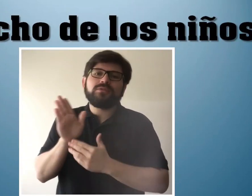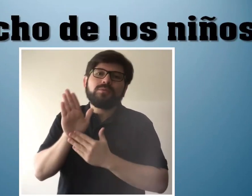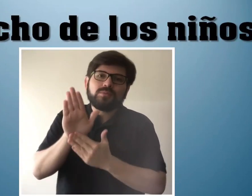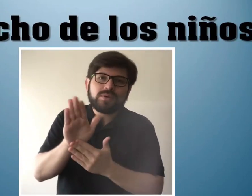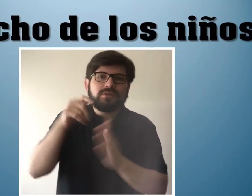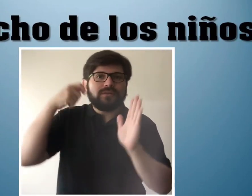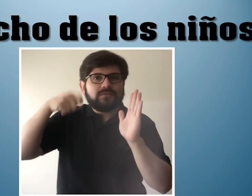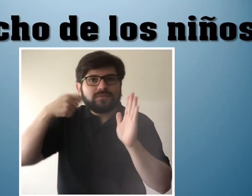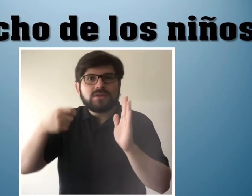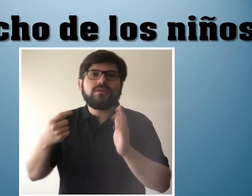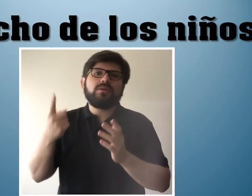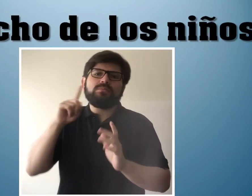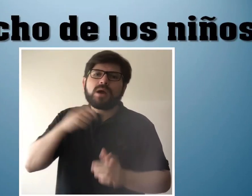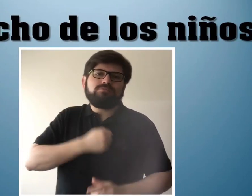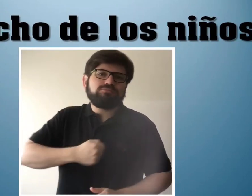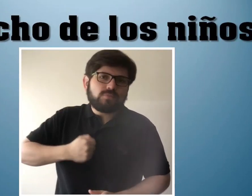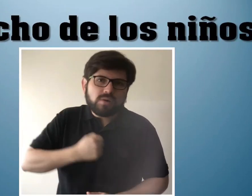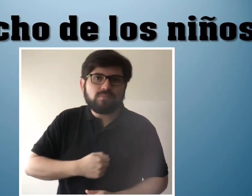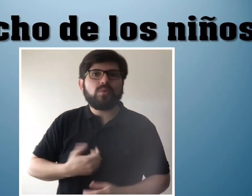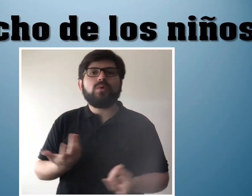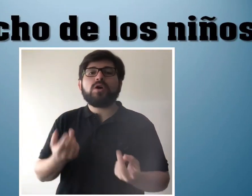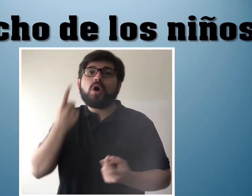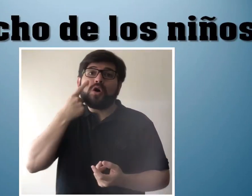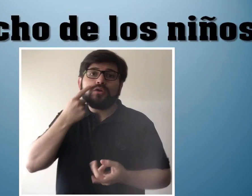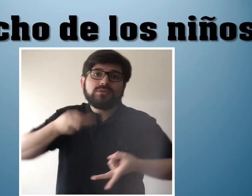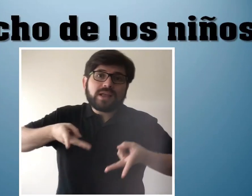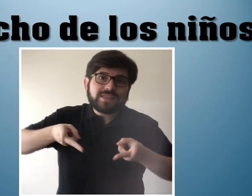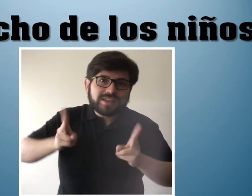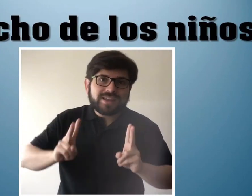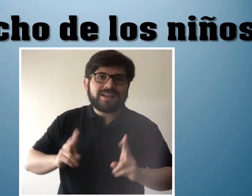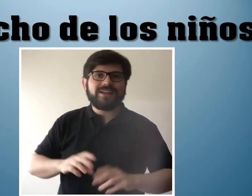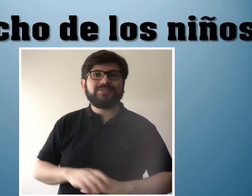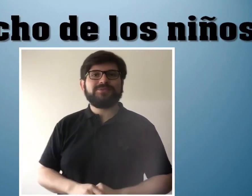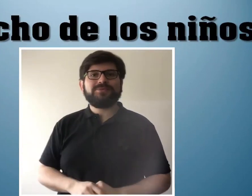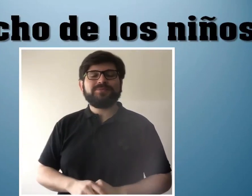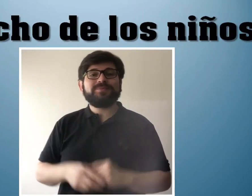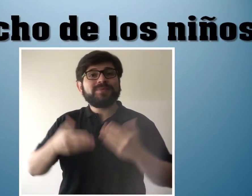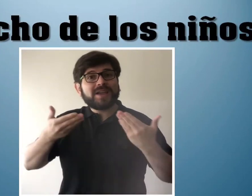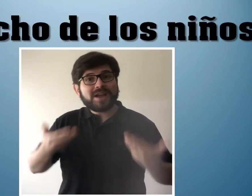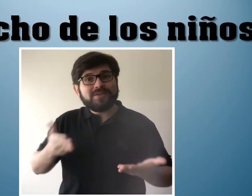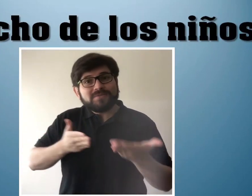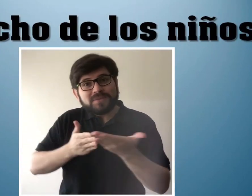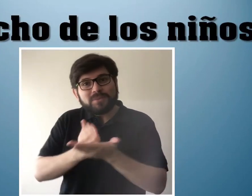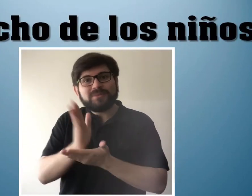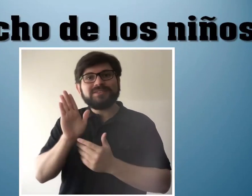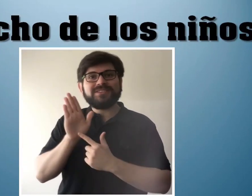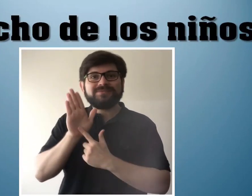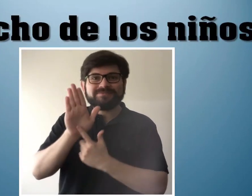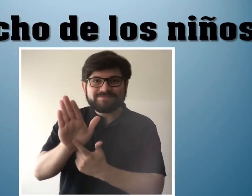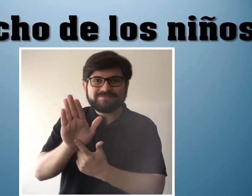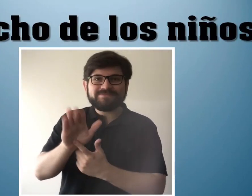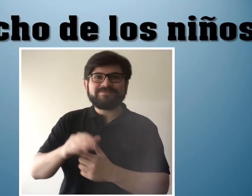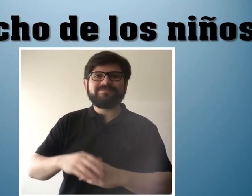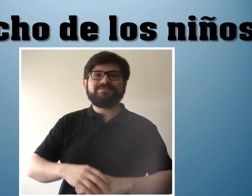esta presentación y la pueden compartir con sus estudiantes. Entonces, comencemos.